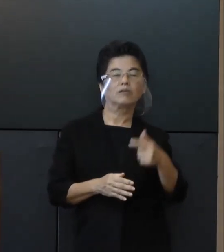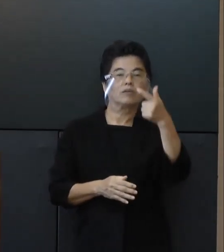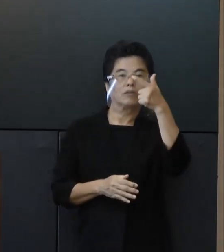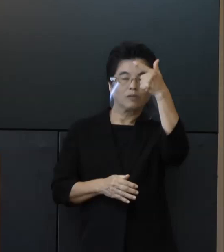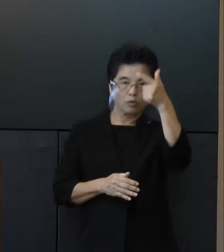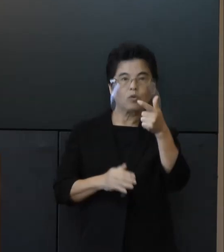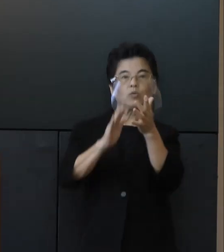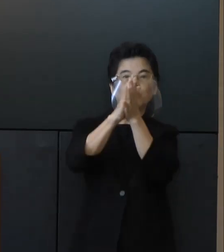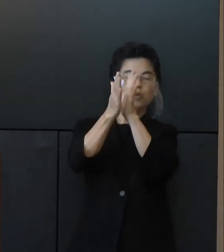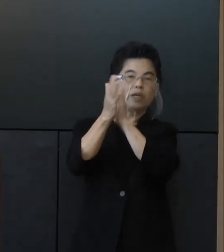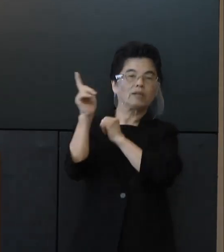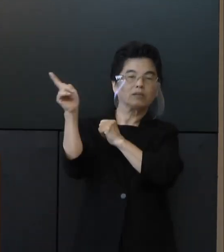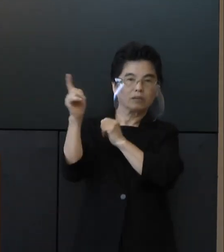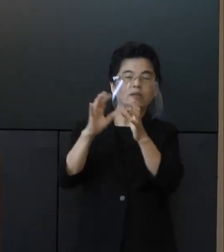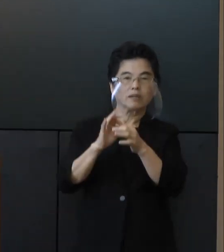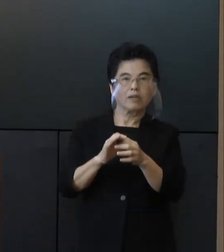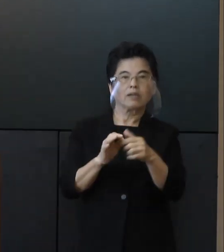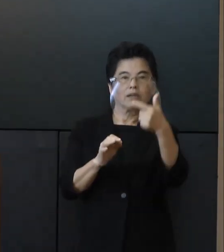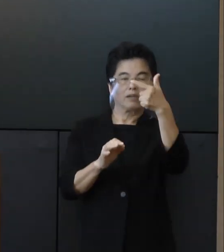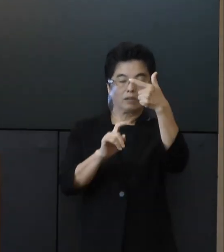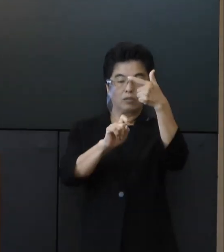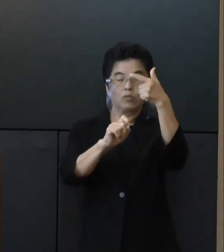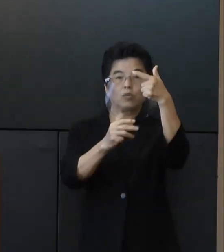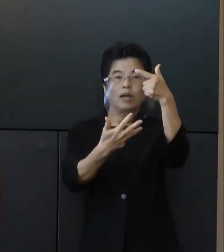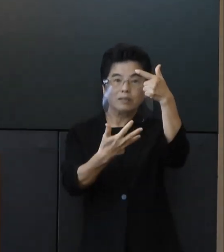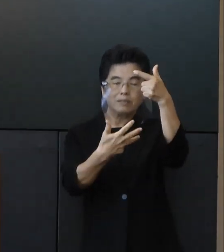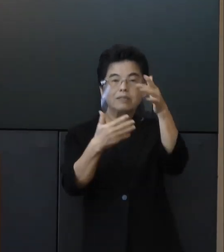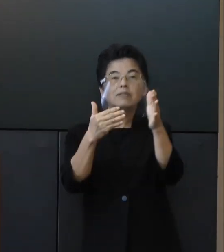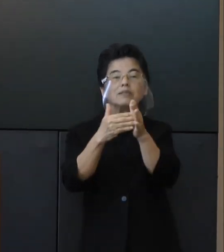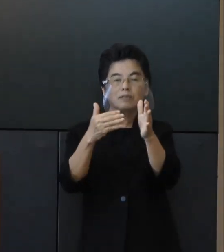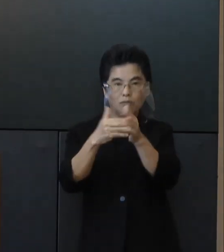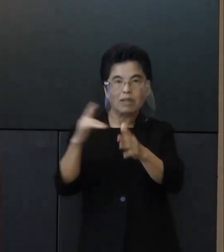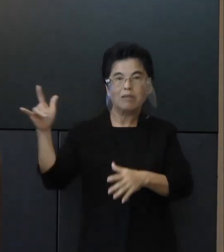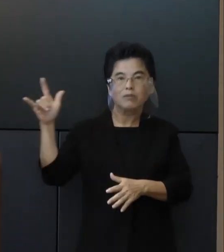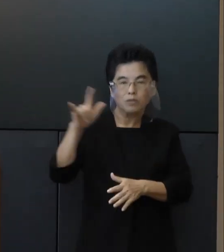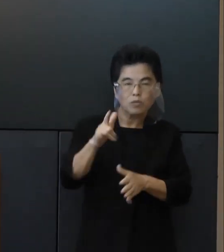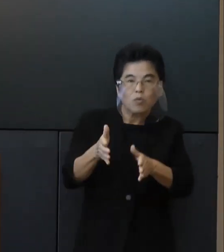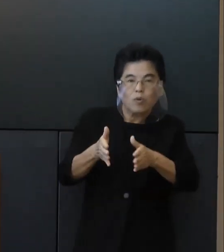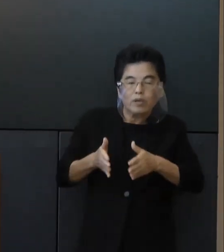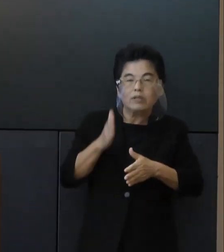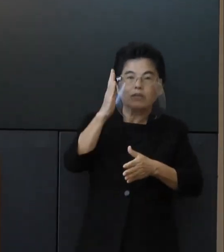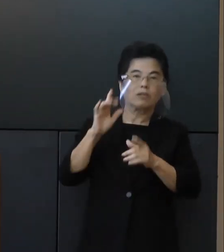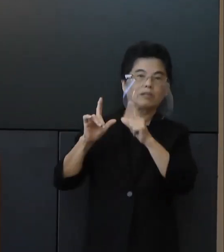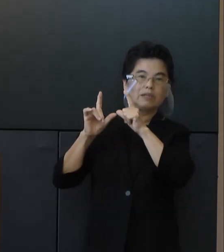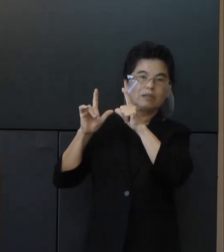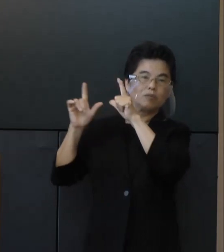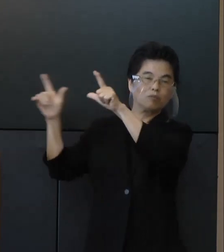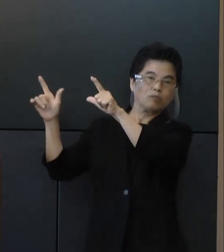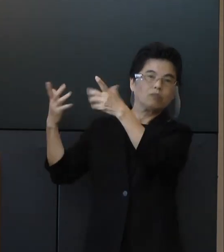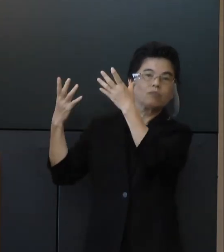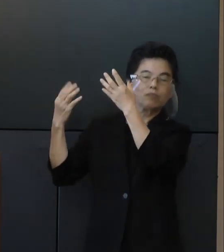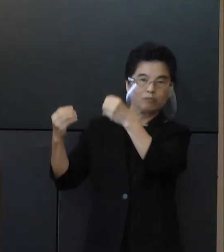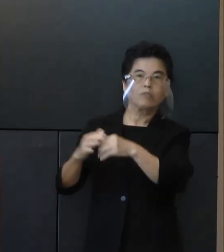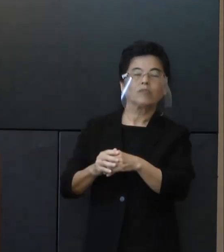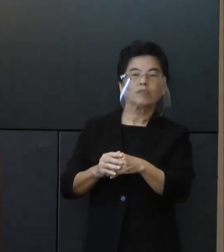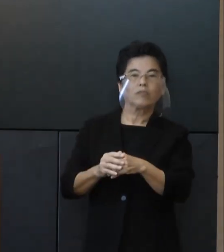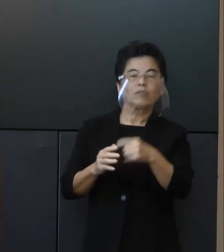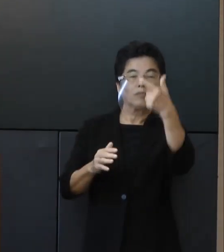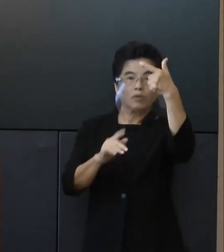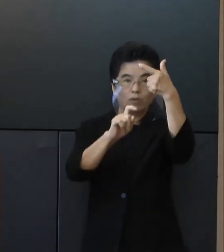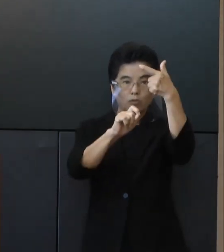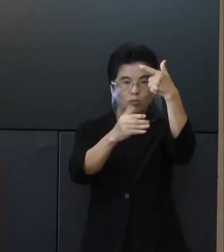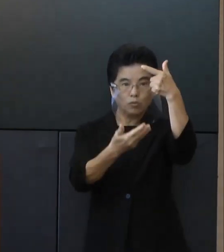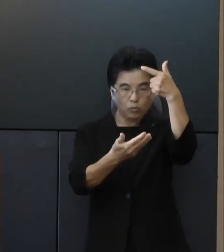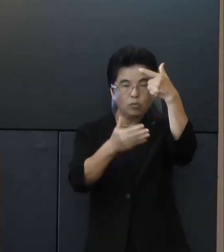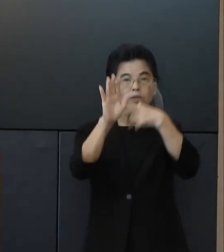6都道府県につきましては、18日までは渡航自粛をというふうに県の方として申してまいりましたが、6月